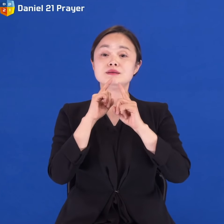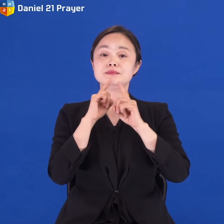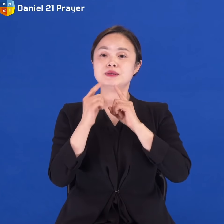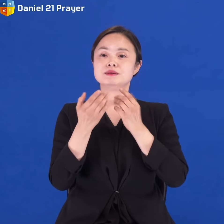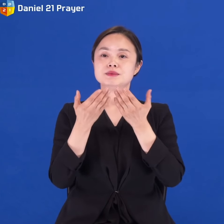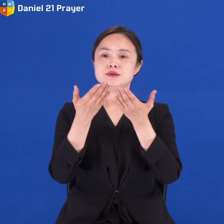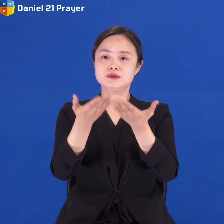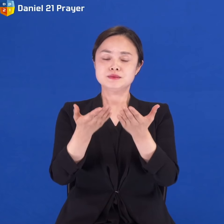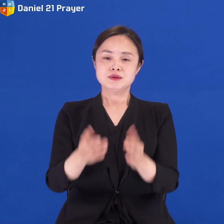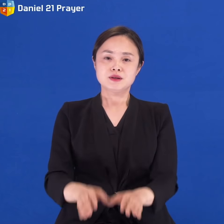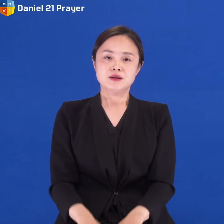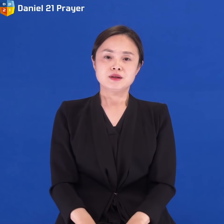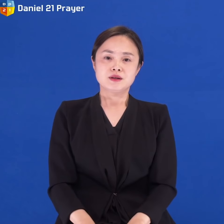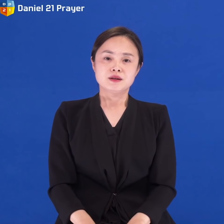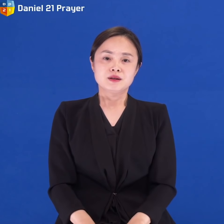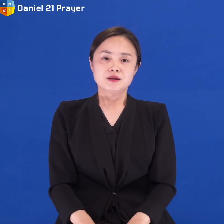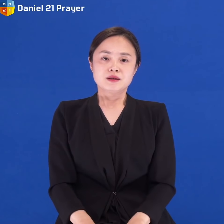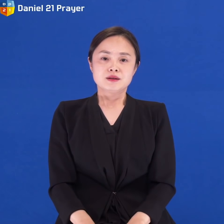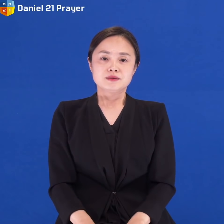제